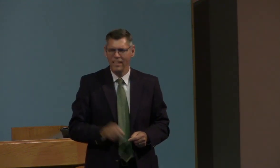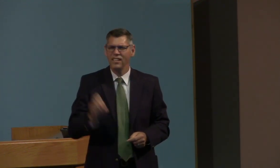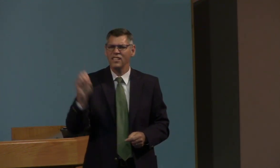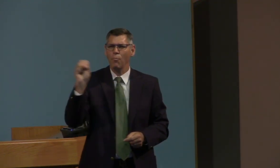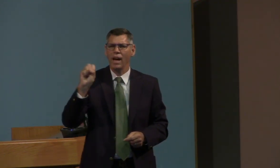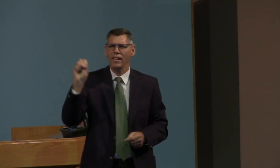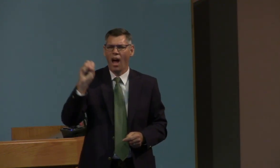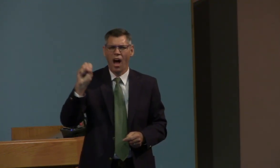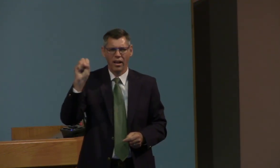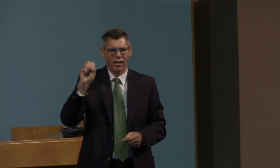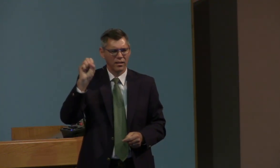Samaritaan,